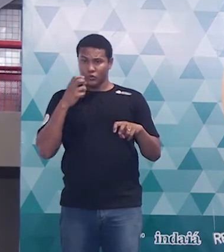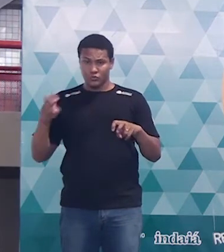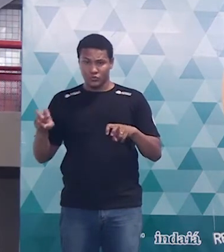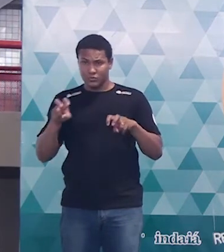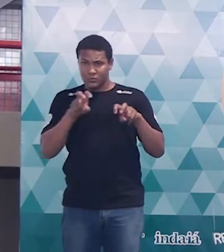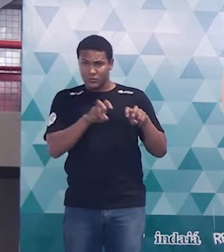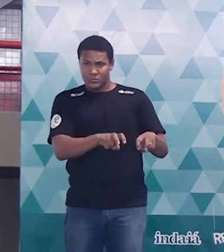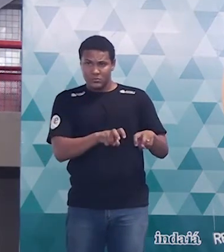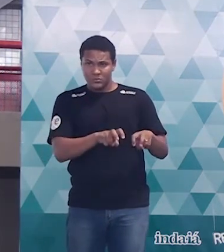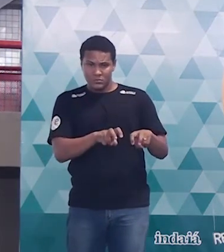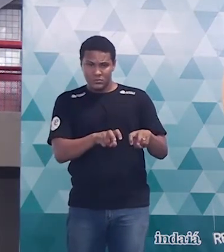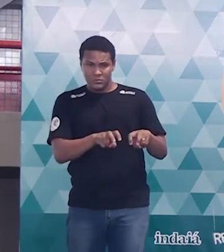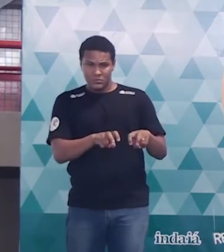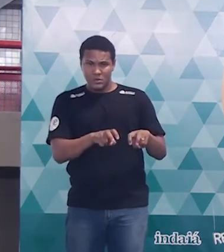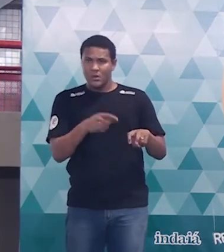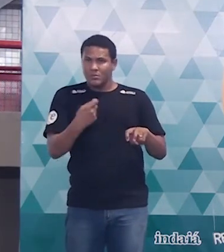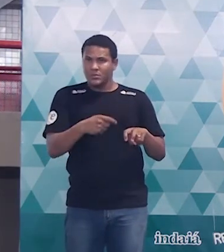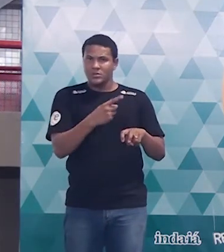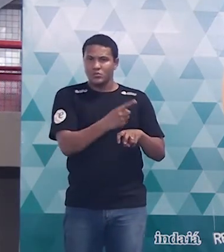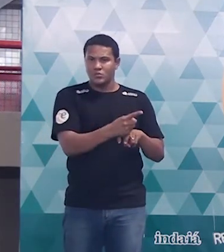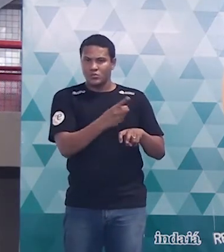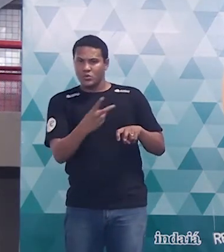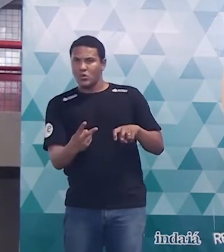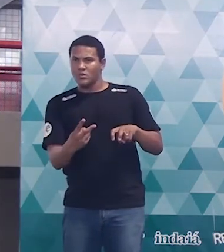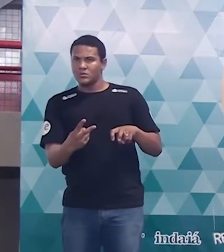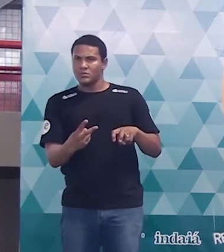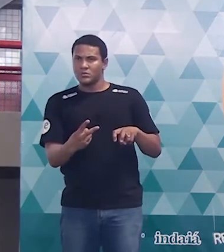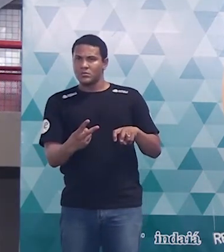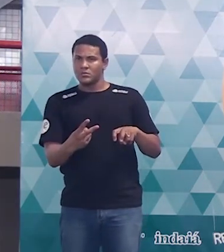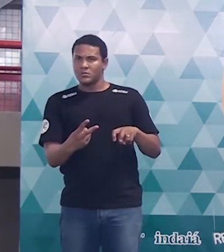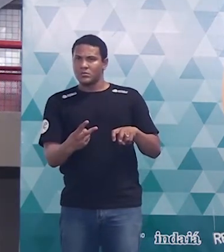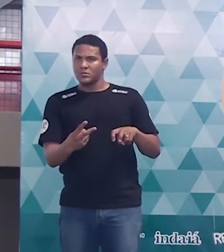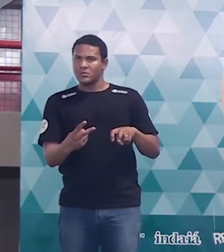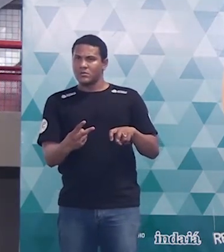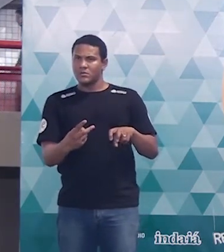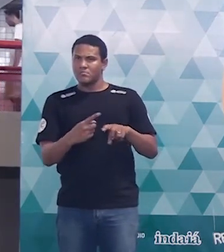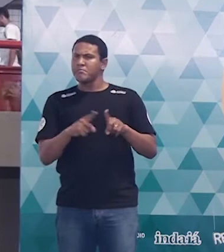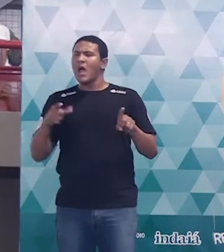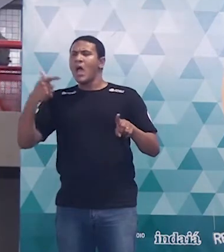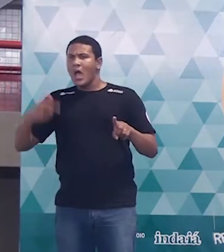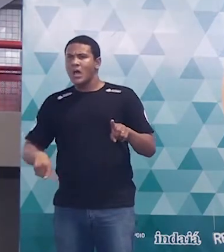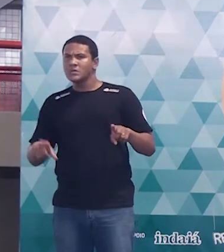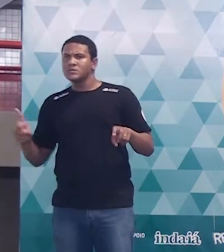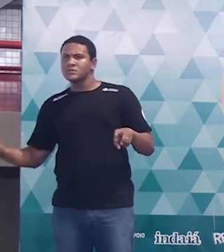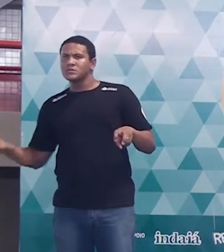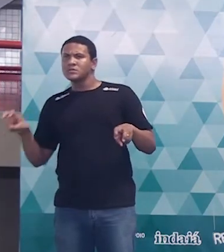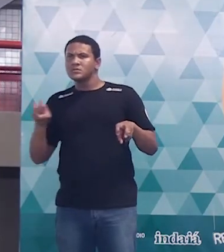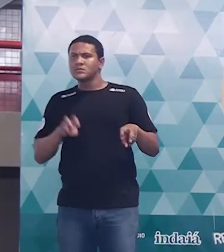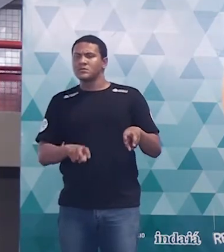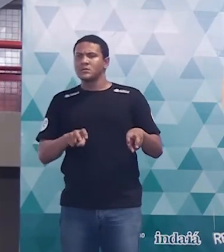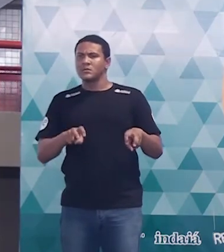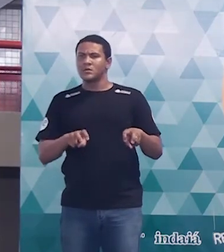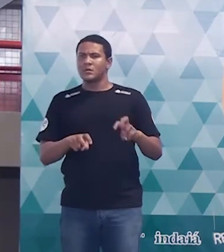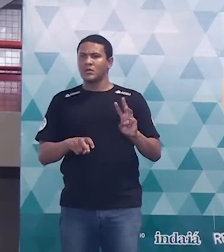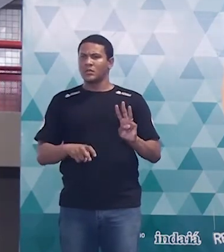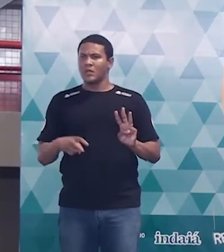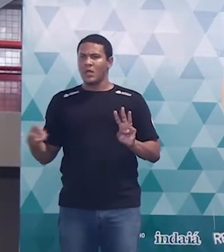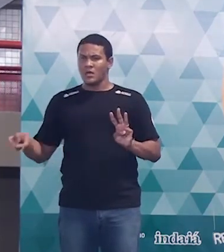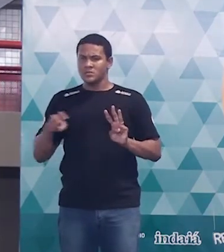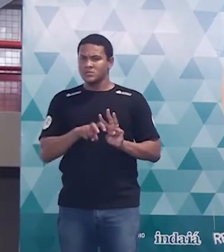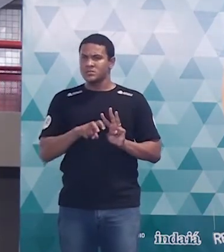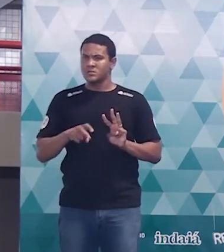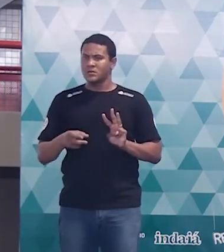ter que gastar o quê? 2 quilos de ração, mais um cachorro. Quantos quilos de ração? 3.